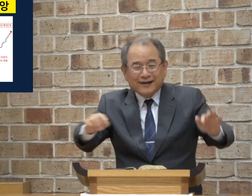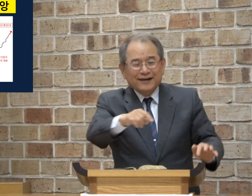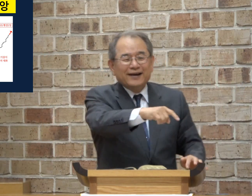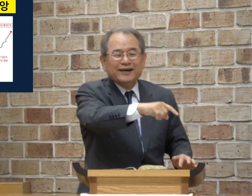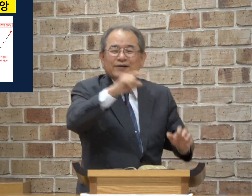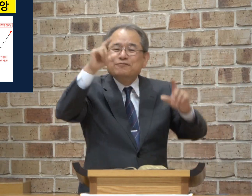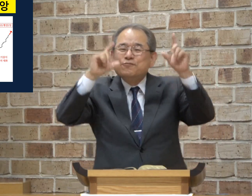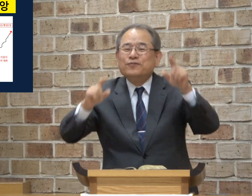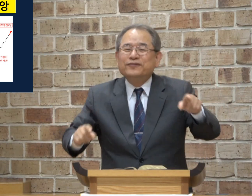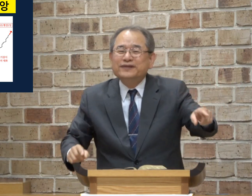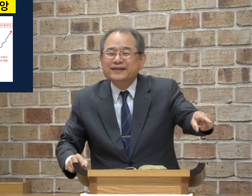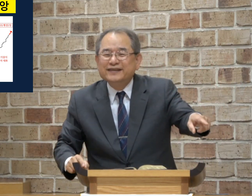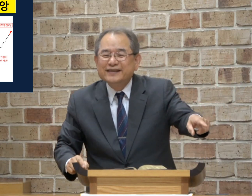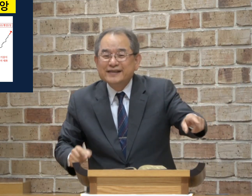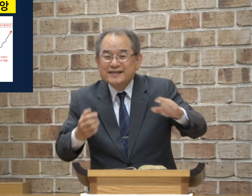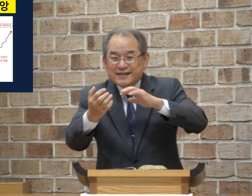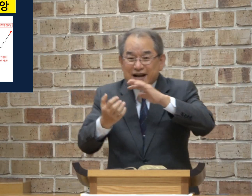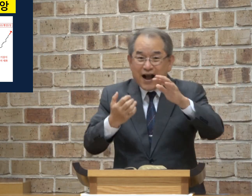수 없다고 막 완강하게 예수님을 반대합니다.